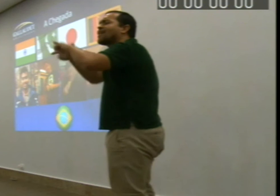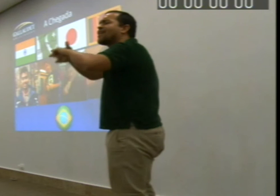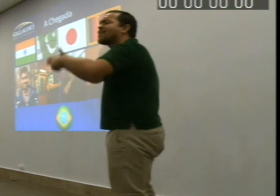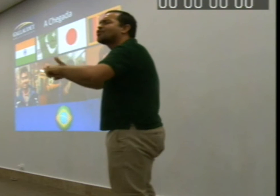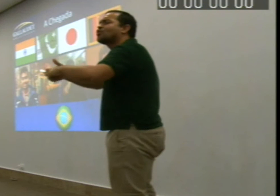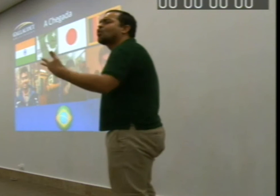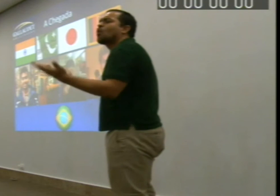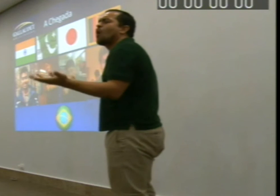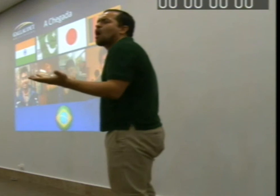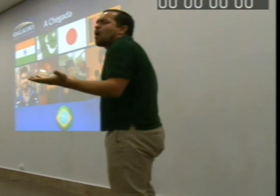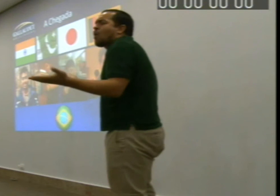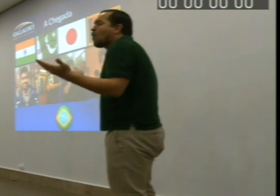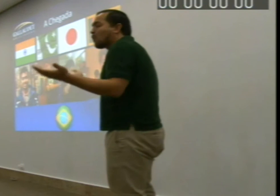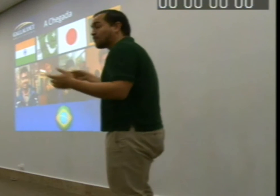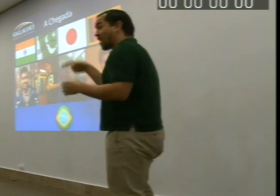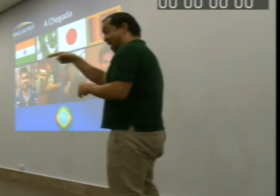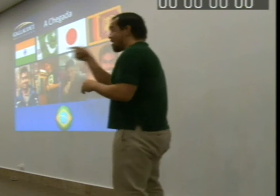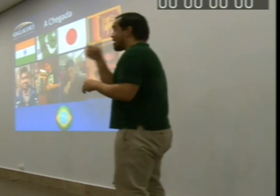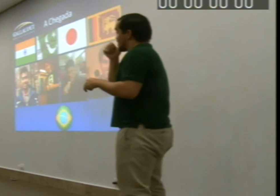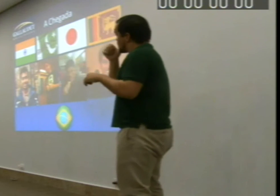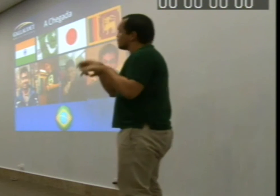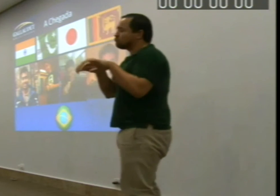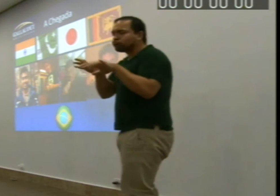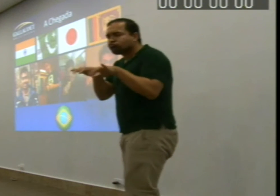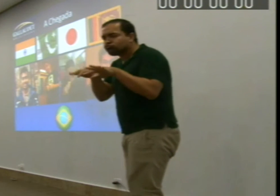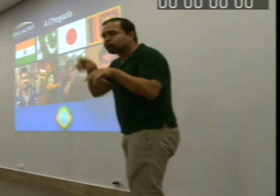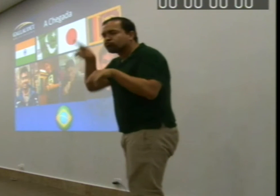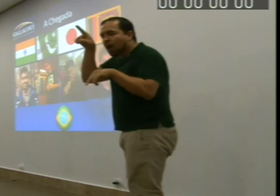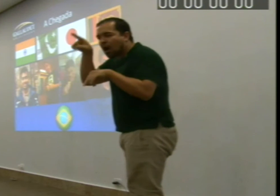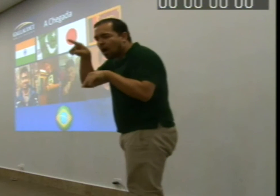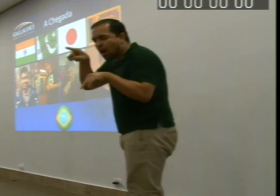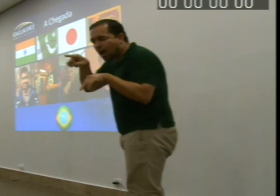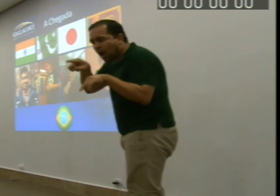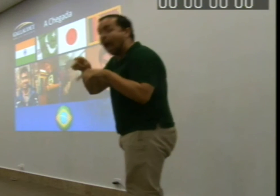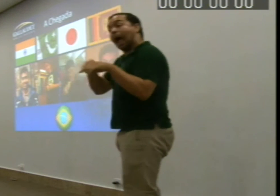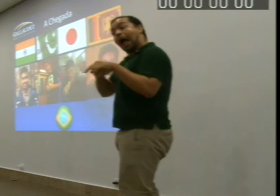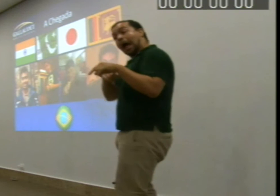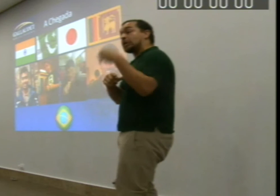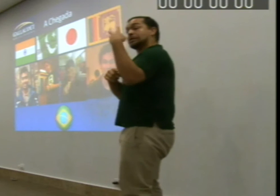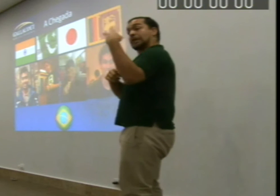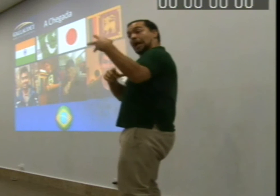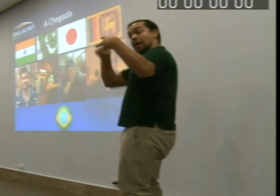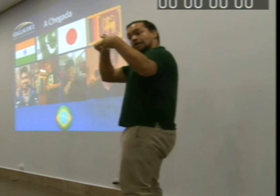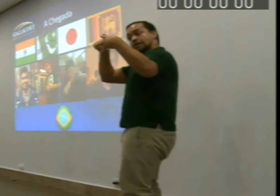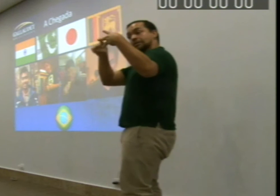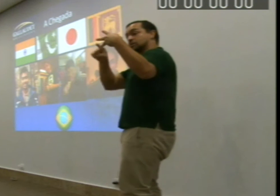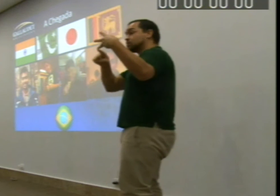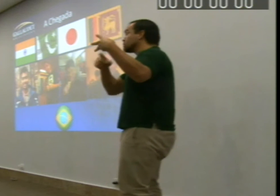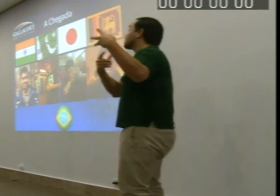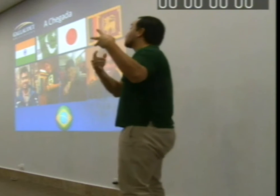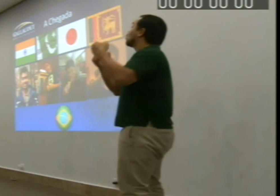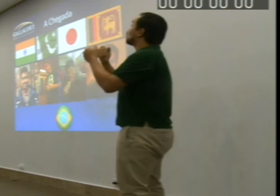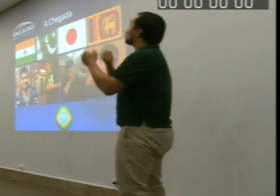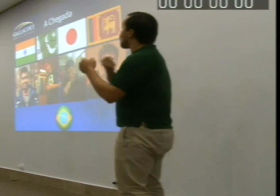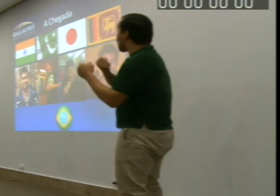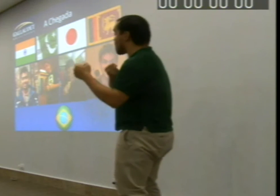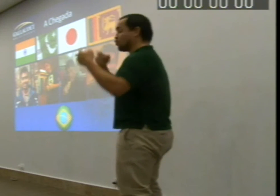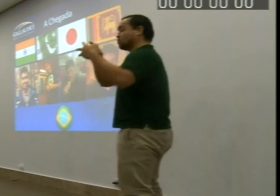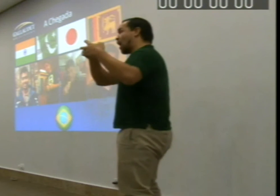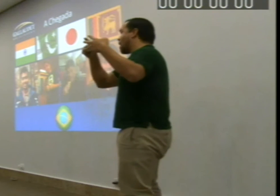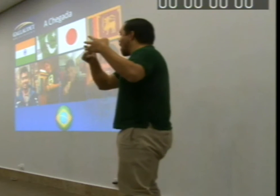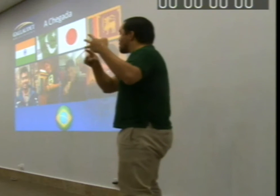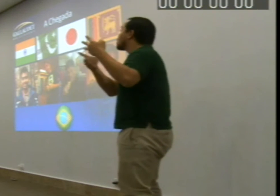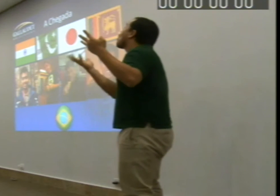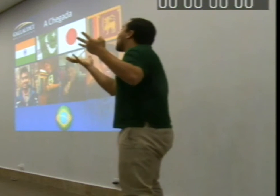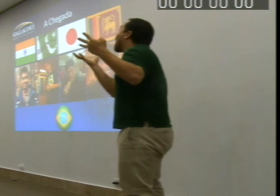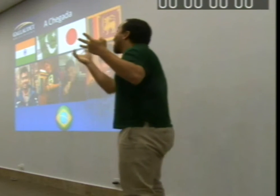lista de encanador de profissional n Ah então a mulher ia lá pesquisava existem três